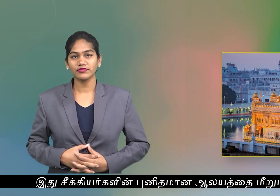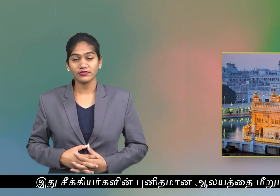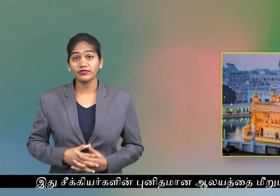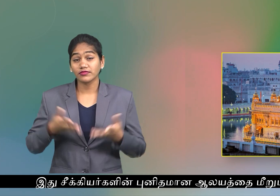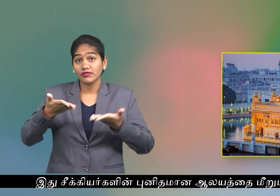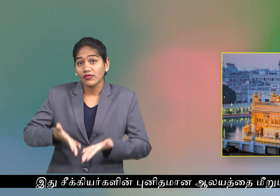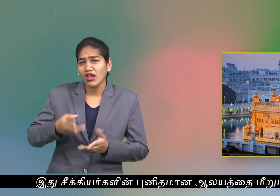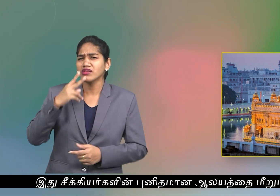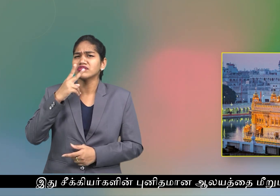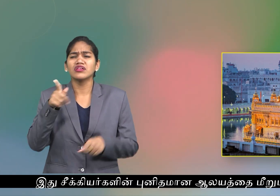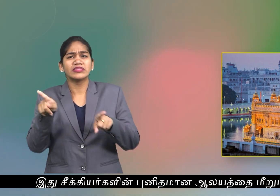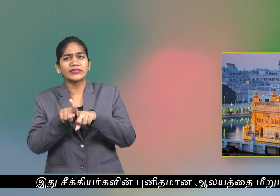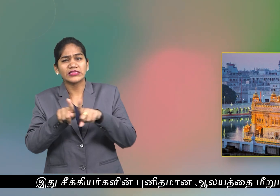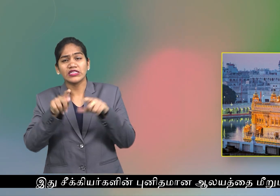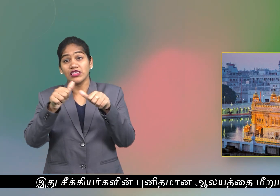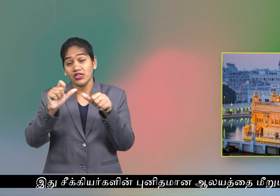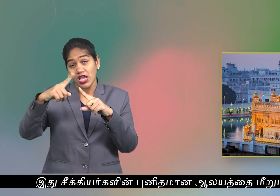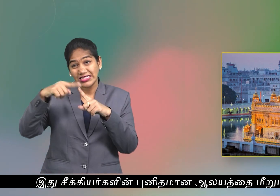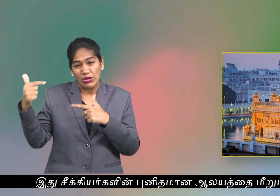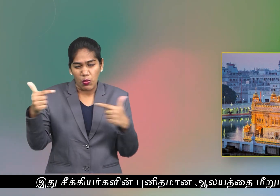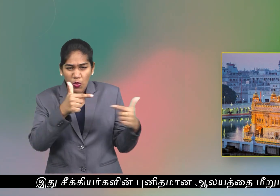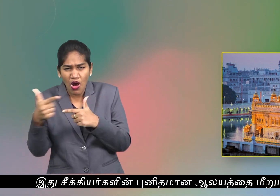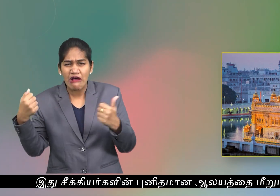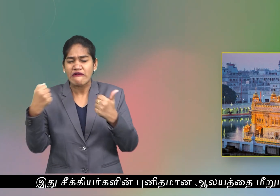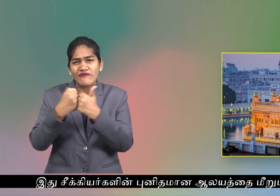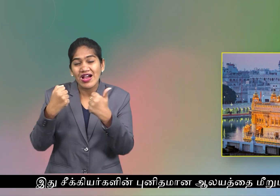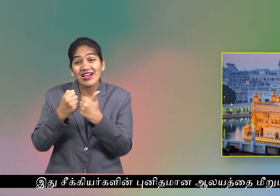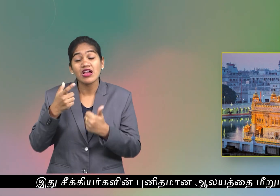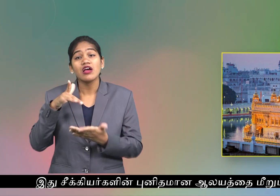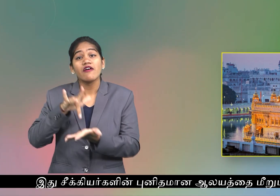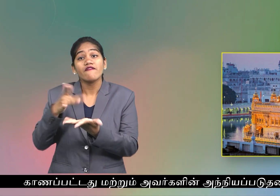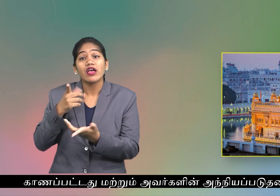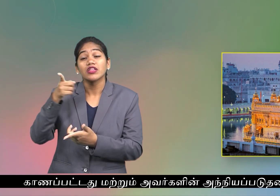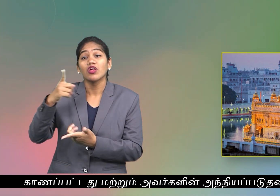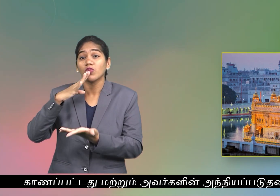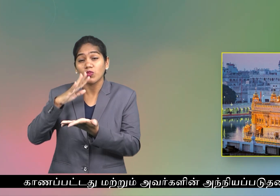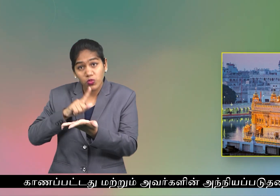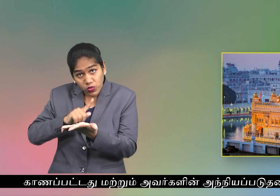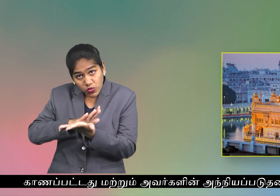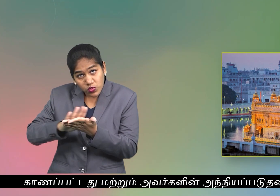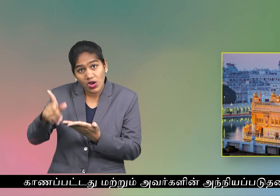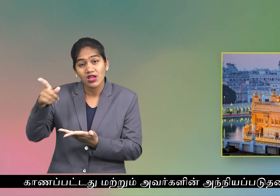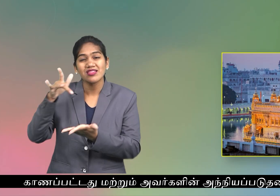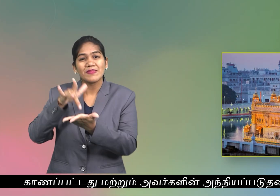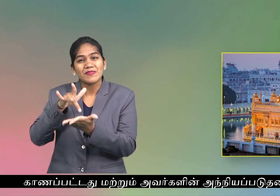இது சீக்கியர்களின் புனிதமான ஆலயத்தை மீறும் செயலாக காணப்பட்டது மற்றும்